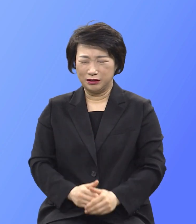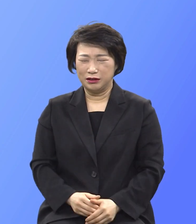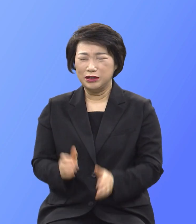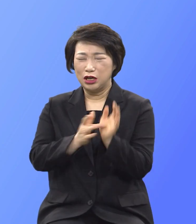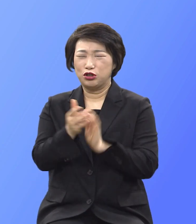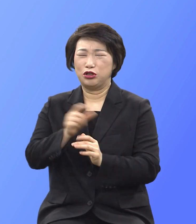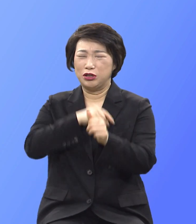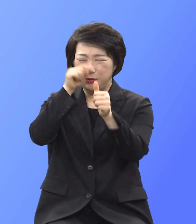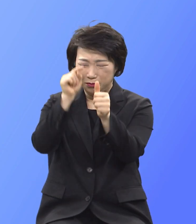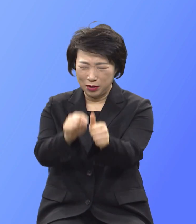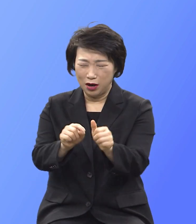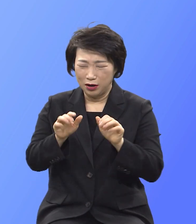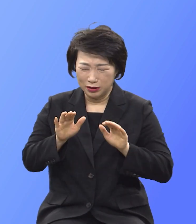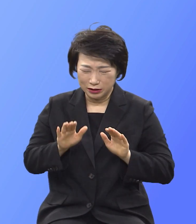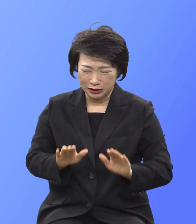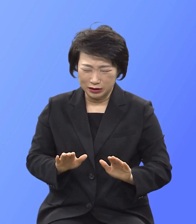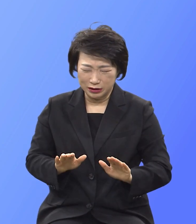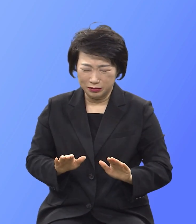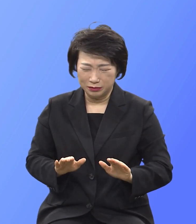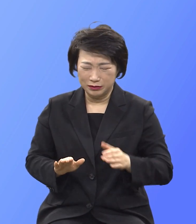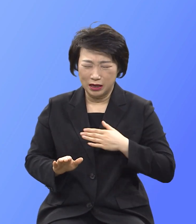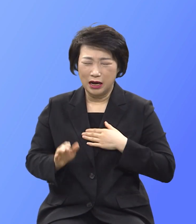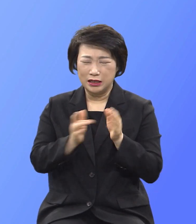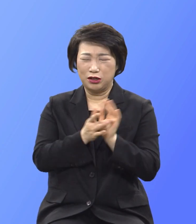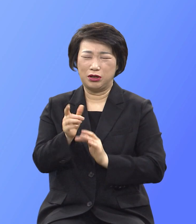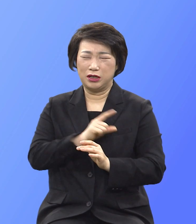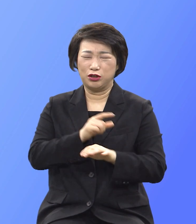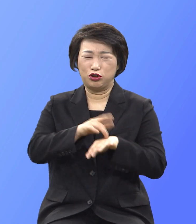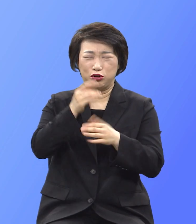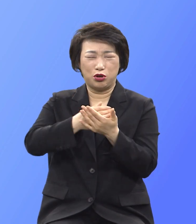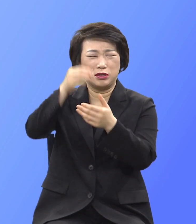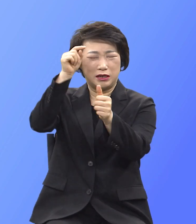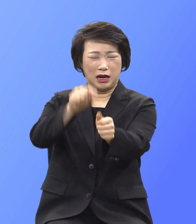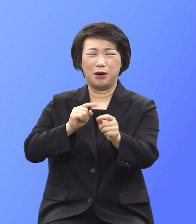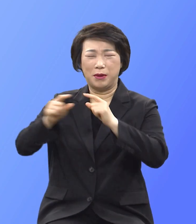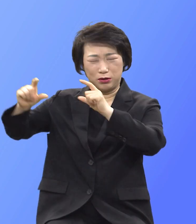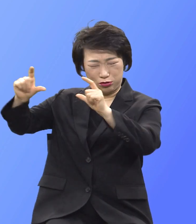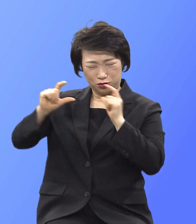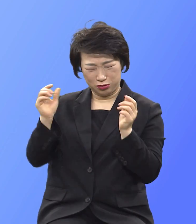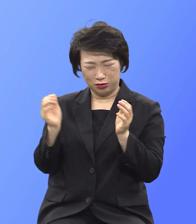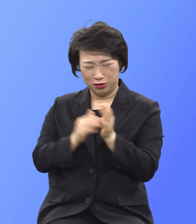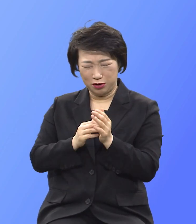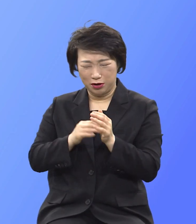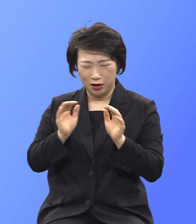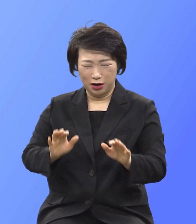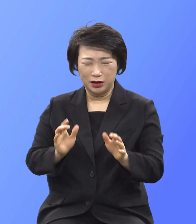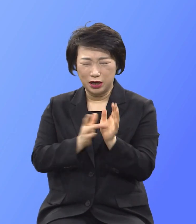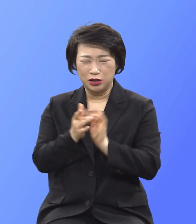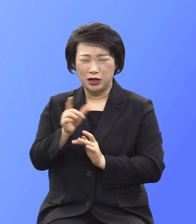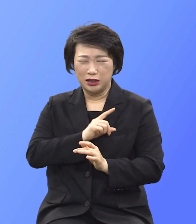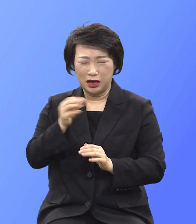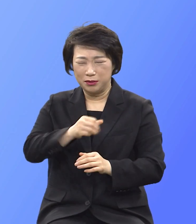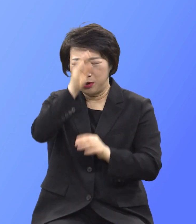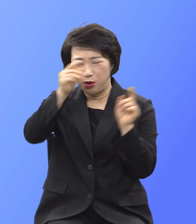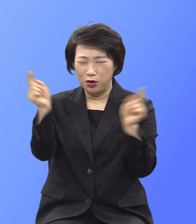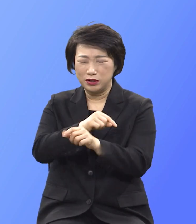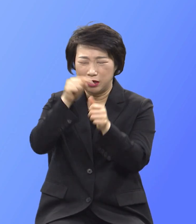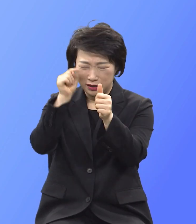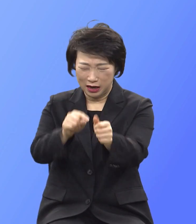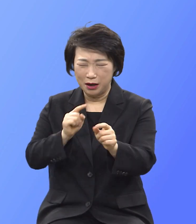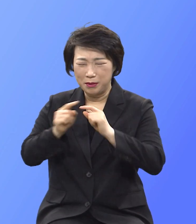떠나갈지어다. 예수 이름으로 명령하노니 내 이름으로 귀신 쫓으라고 말씀하셨으며, 내 이름으로 병